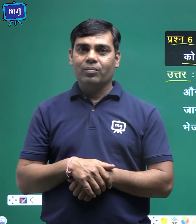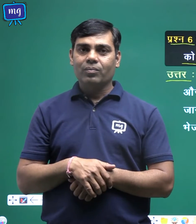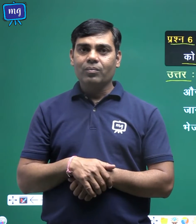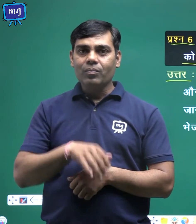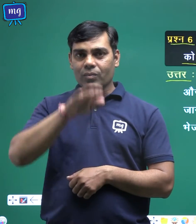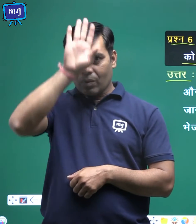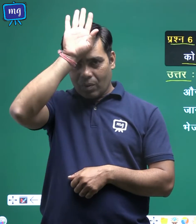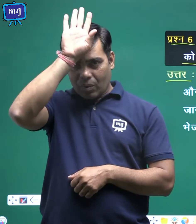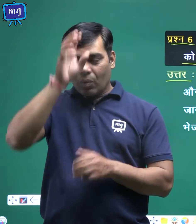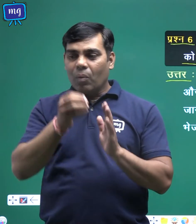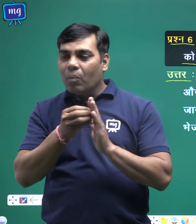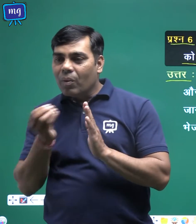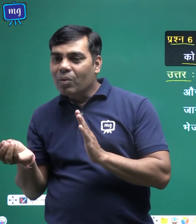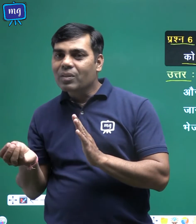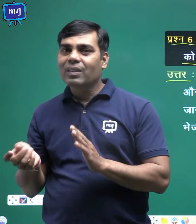पड़ोसी राजा ने